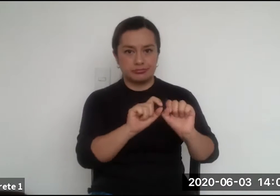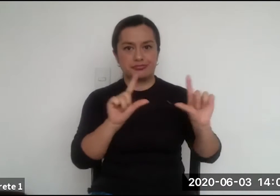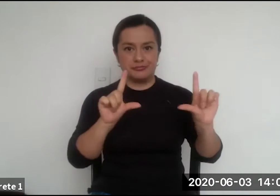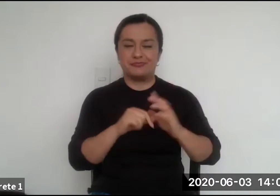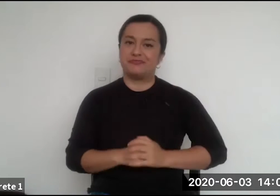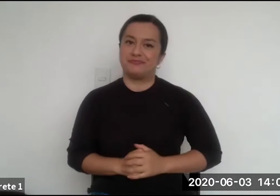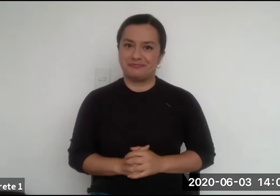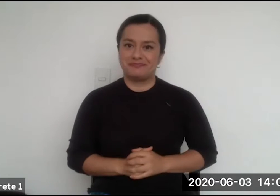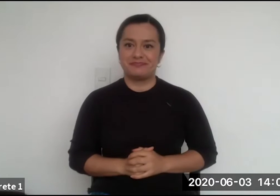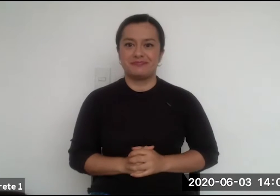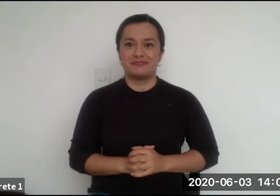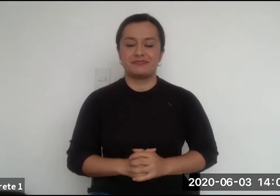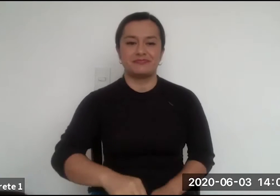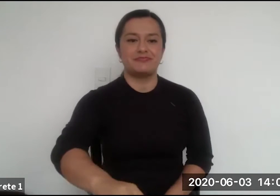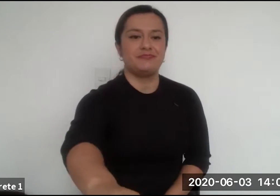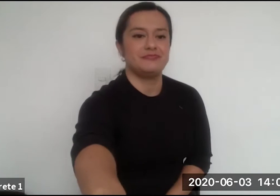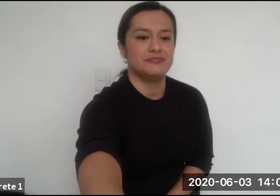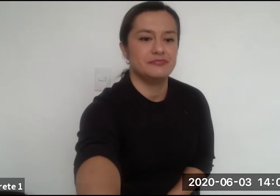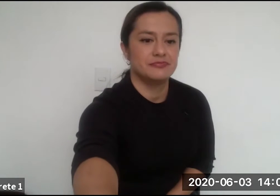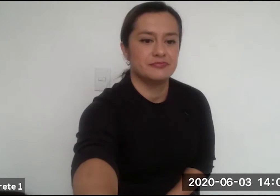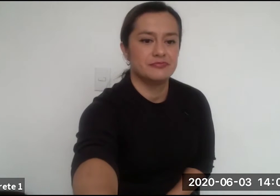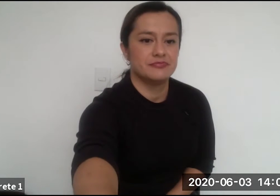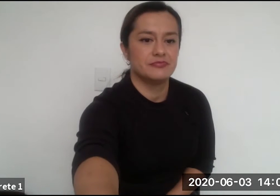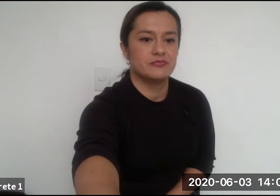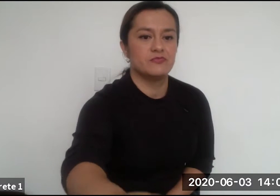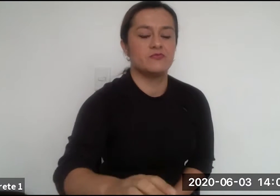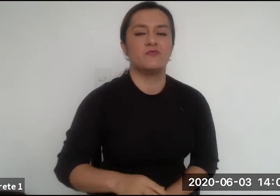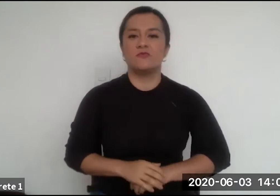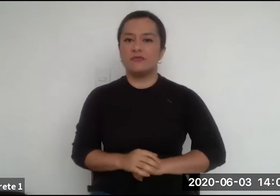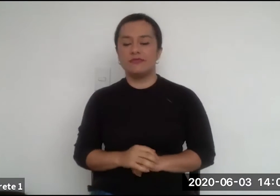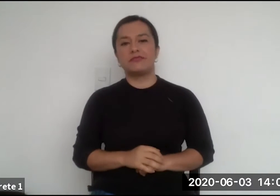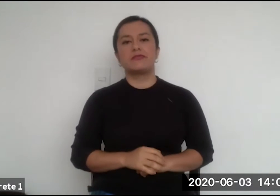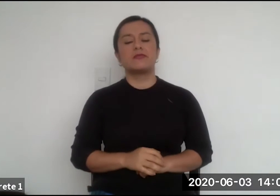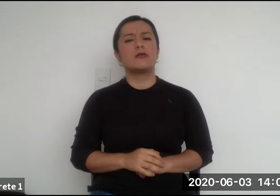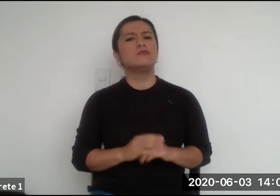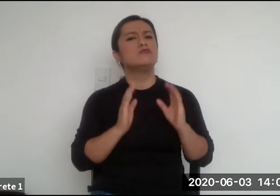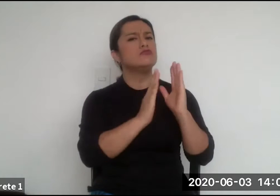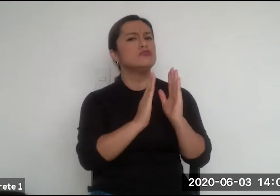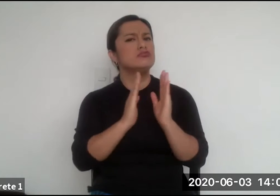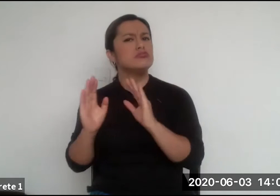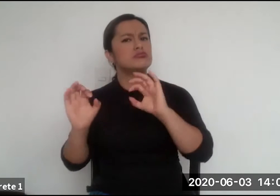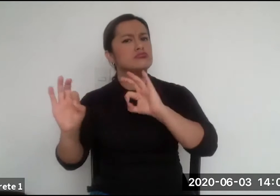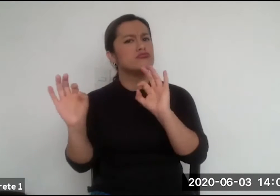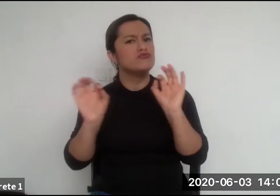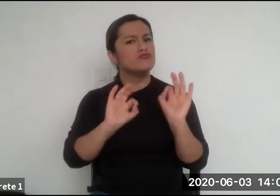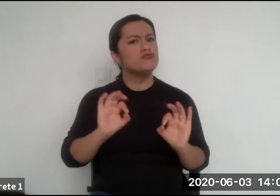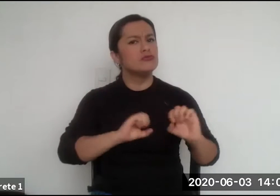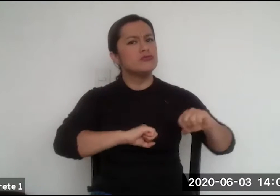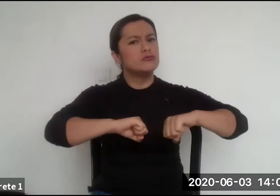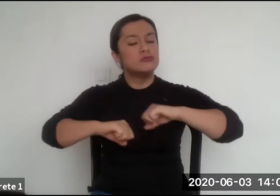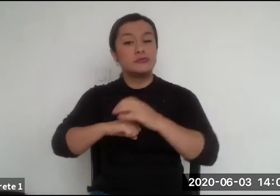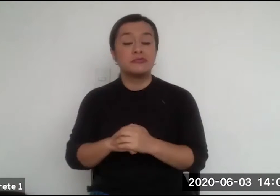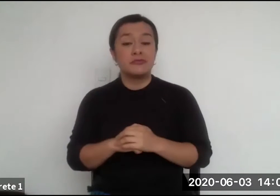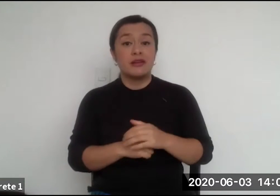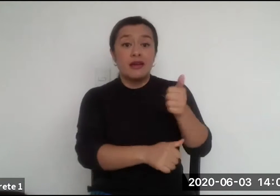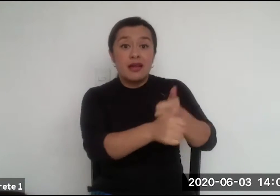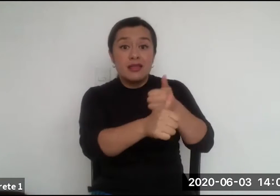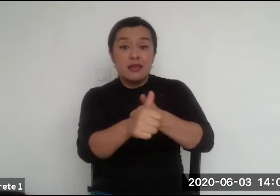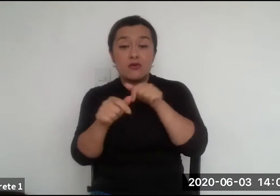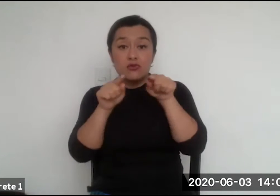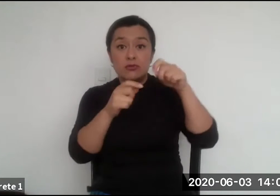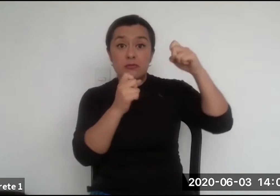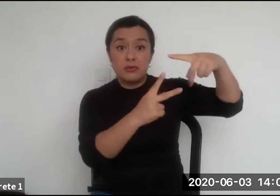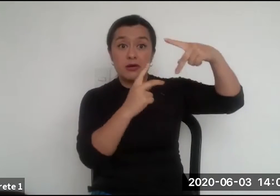Bueno. La dinámica entonces será la siguiente. Cada panelista va a tener un